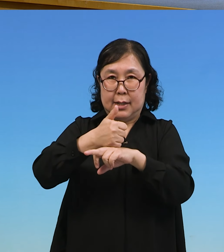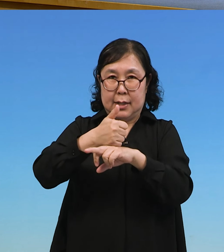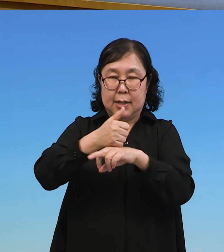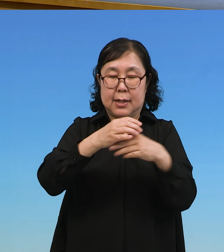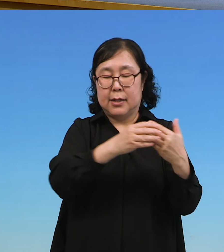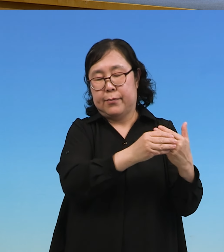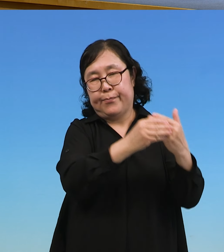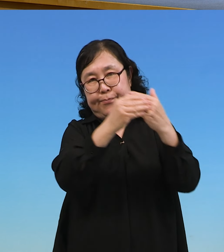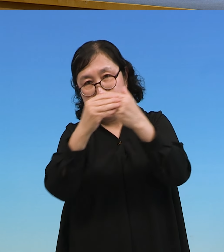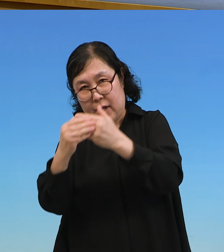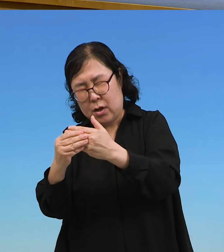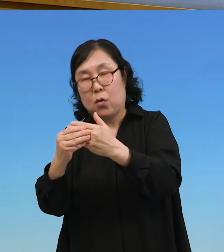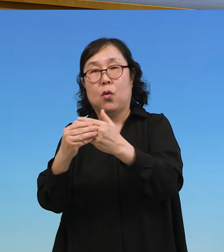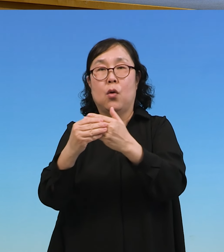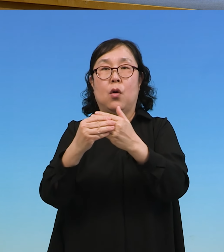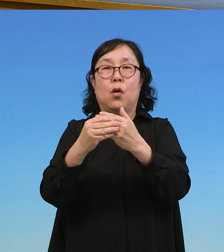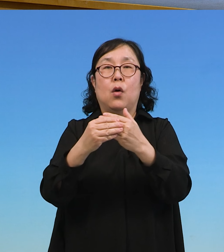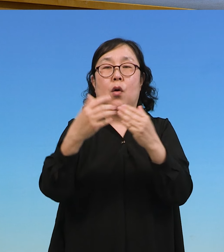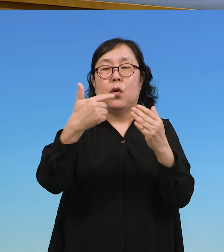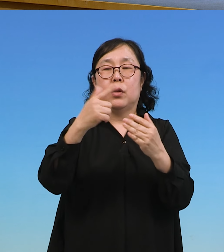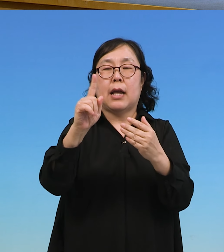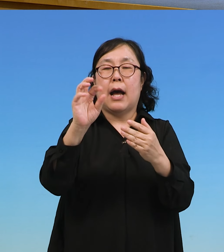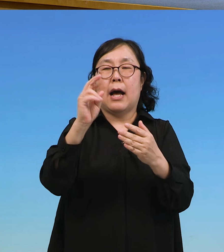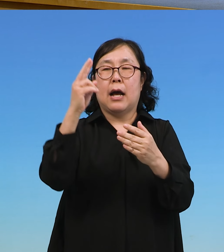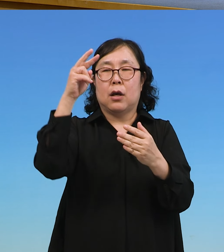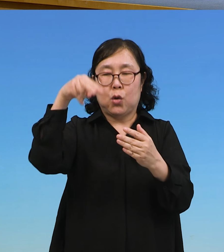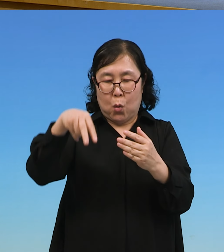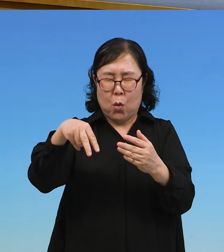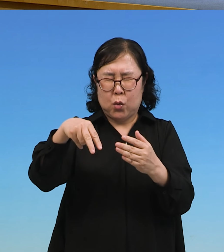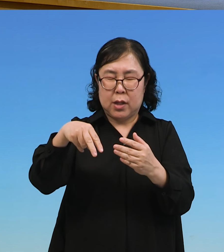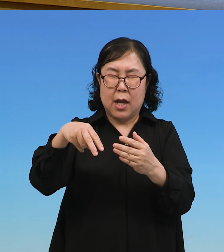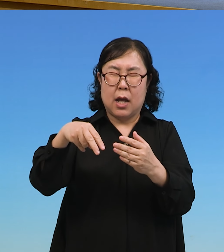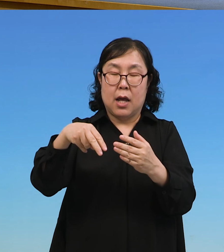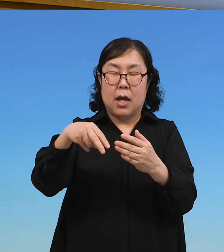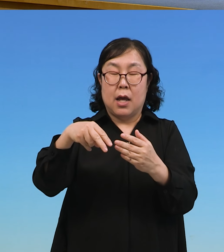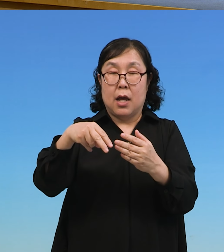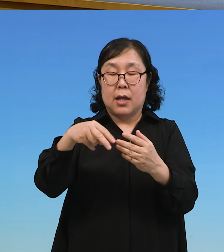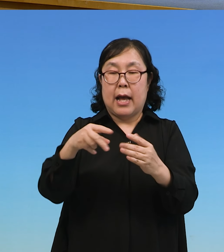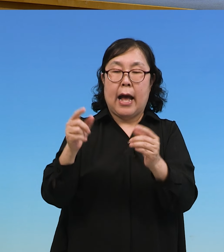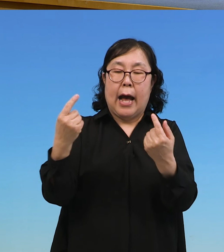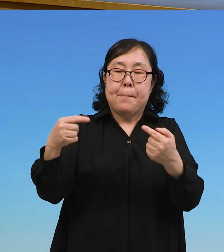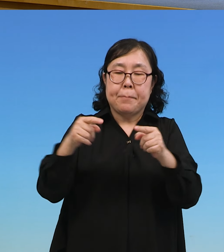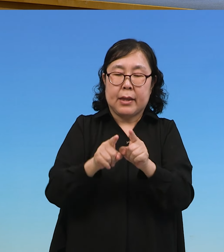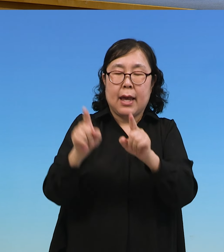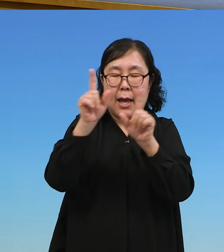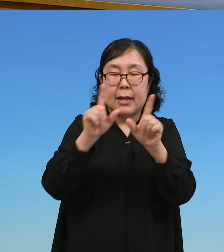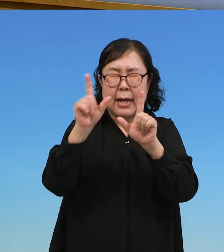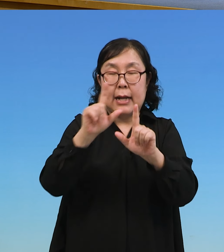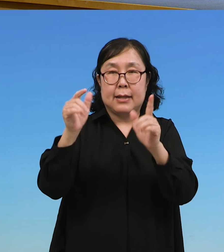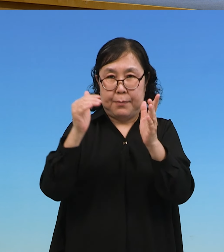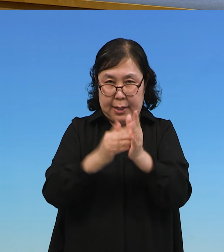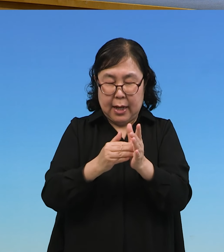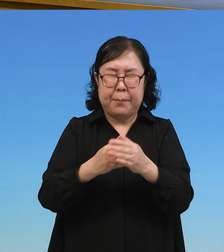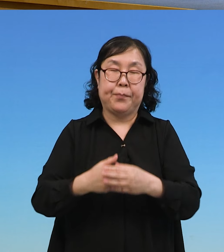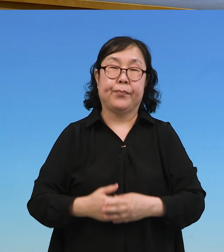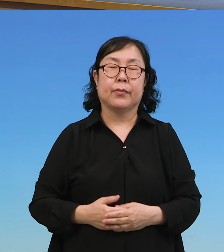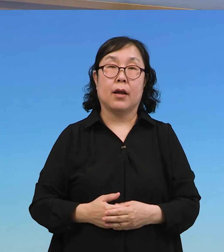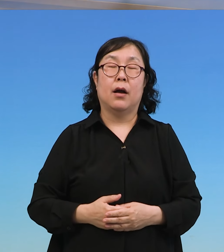상처받은 다윗의 하소연을 잘 들어주고 그 아픔을 수용해 주는 거예요.